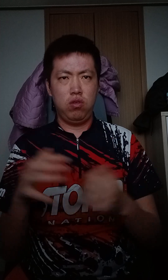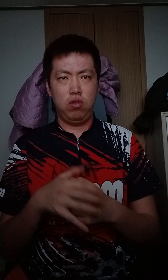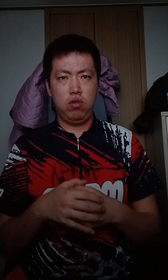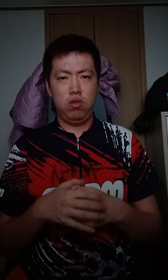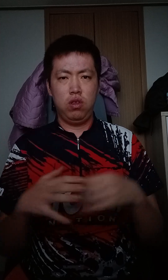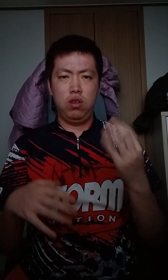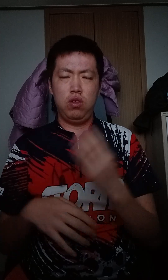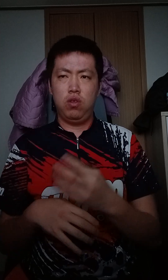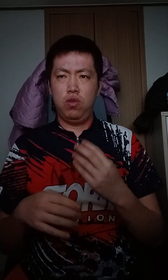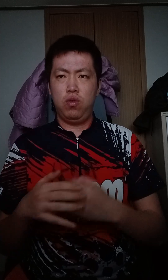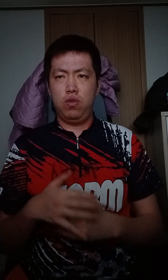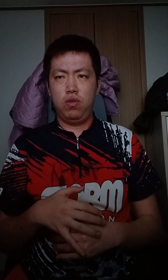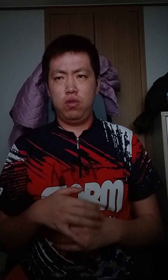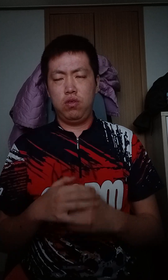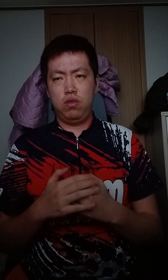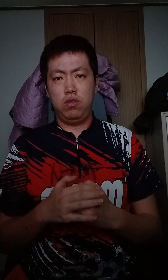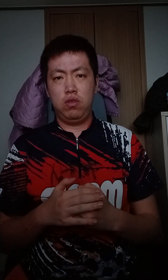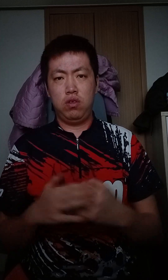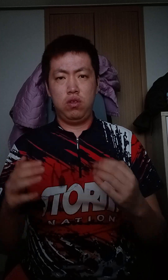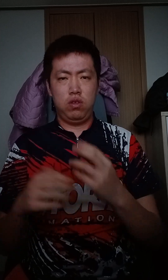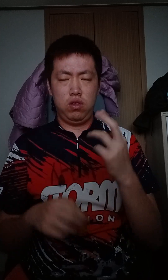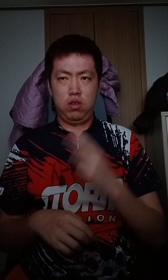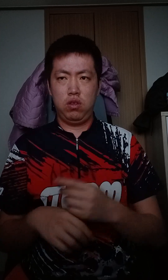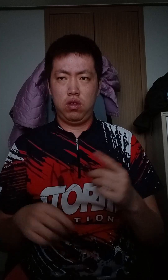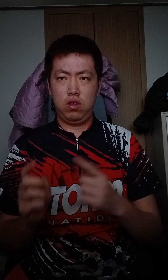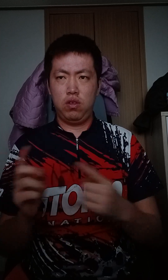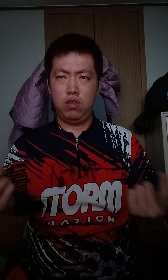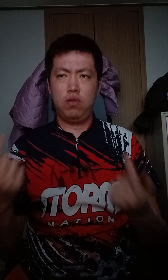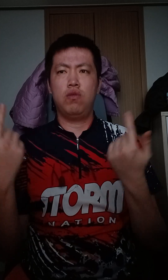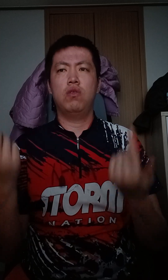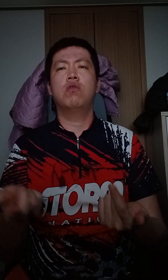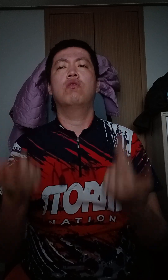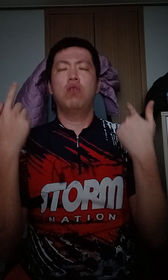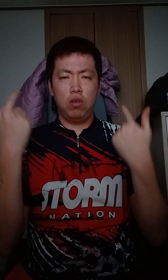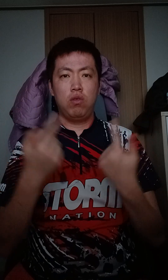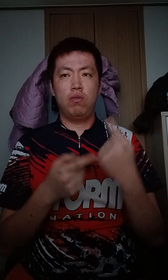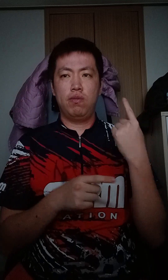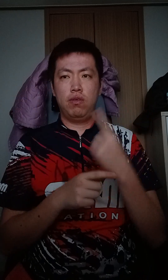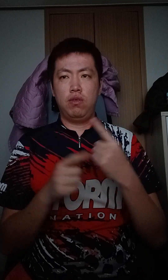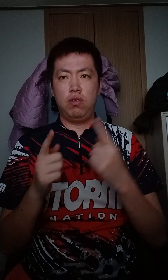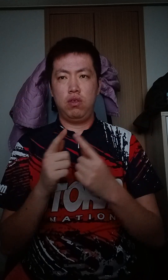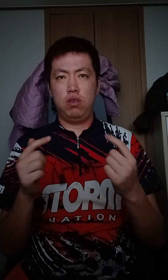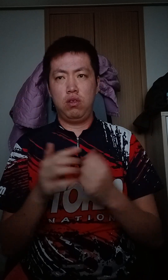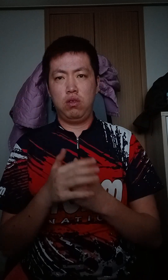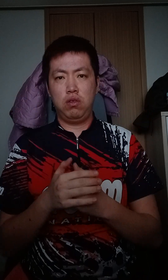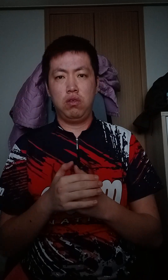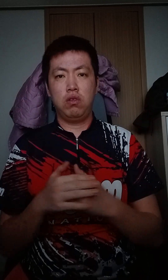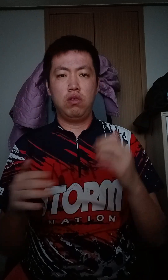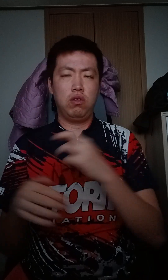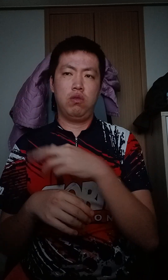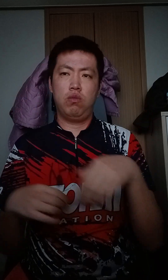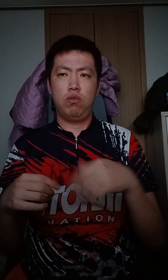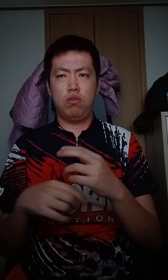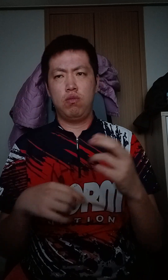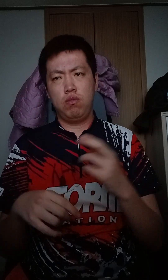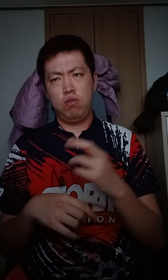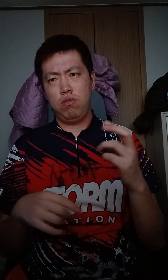걱정이 앞서고 가파른 경사로에 뒤로 넘어갈 뻔하기도 합니다. 어렵사리 화장실에 들어갔지만 화장실 칸